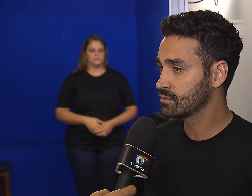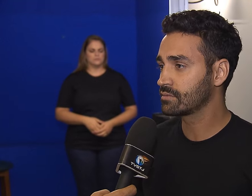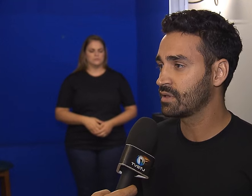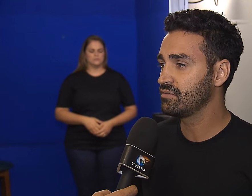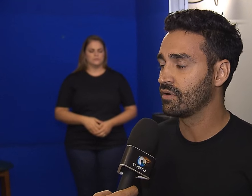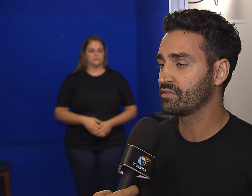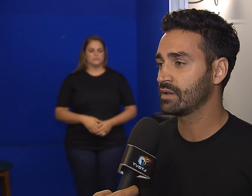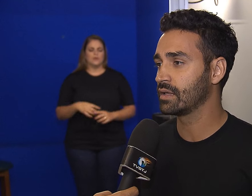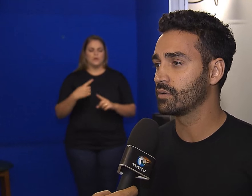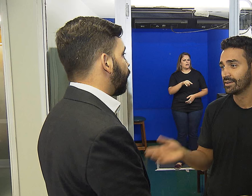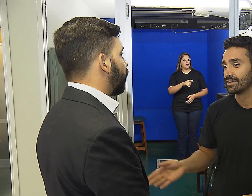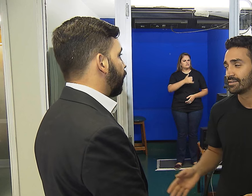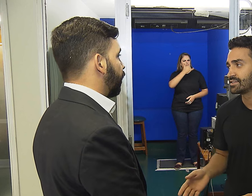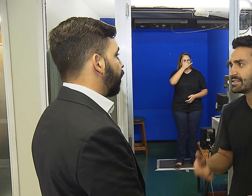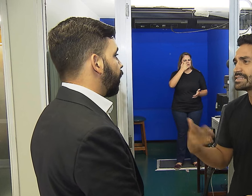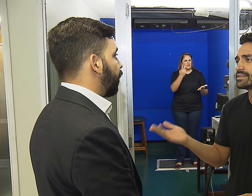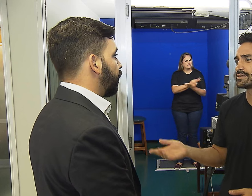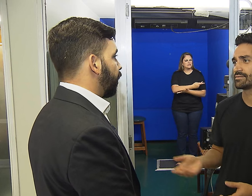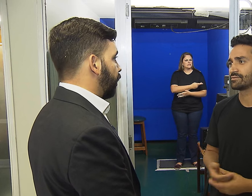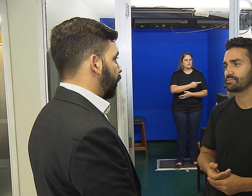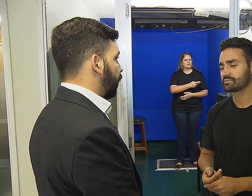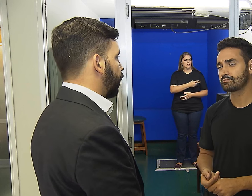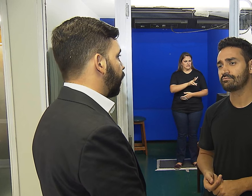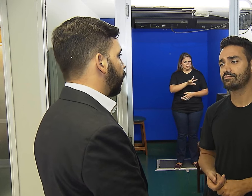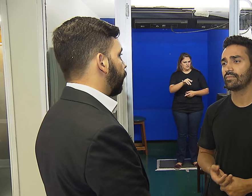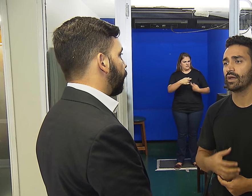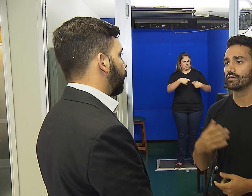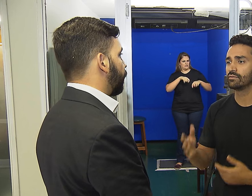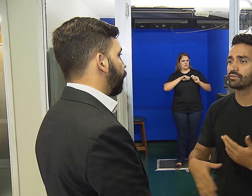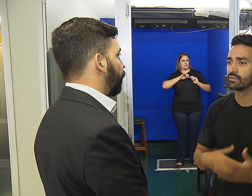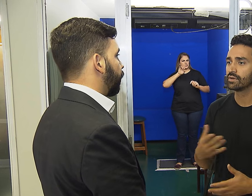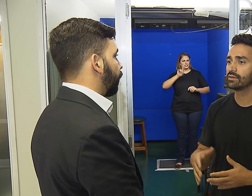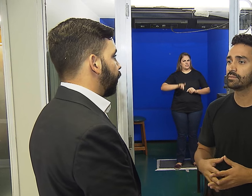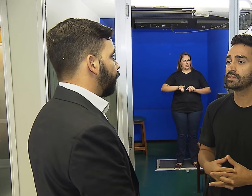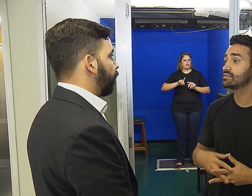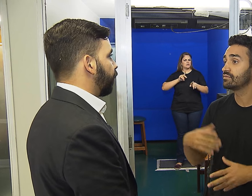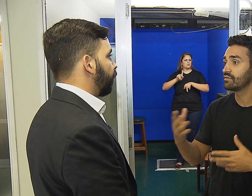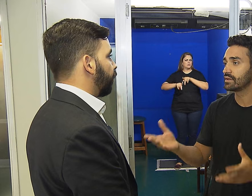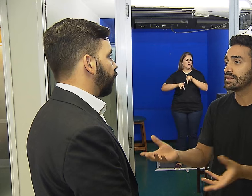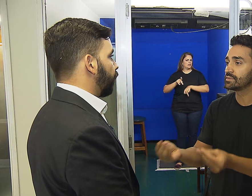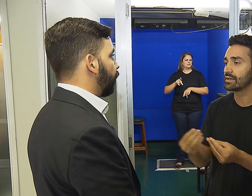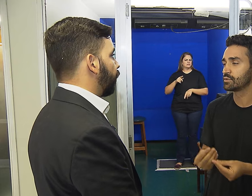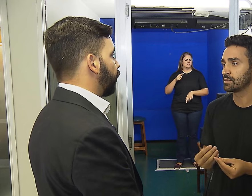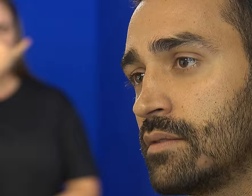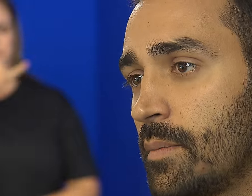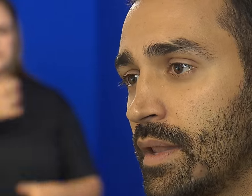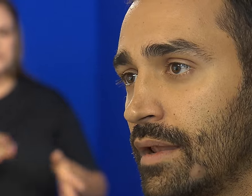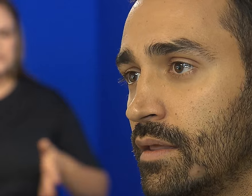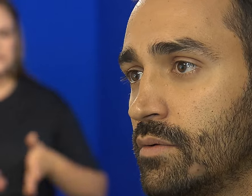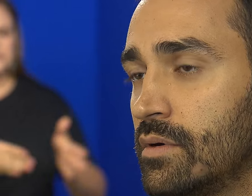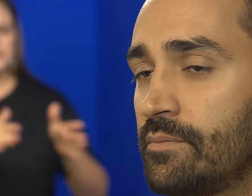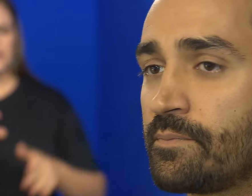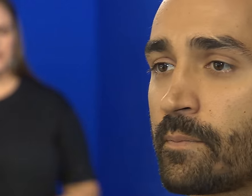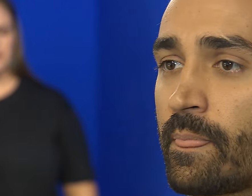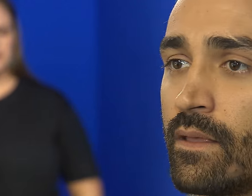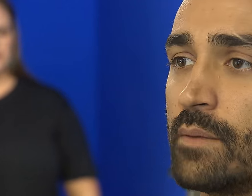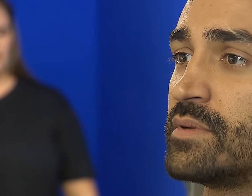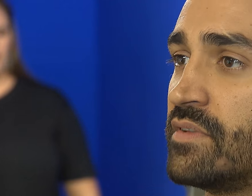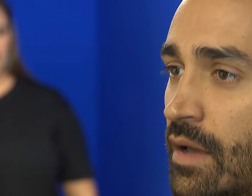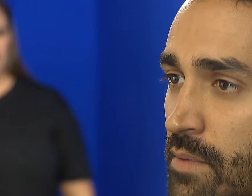que envolve a língua. A falta de profissionais no mercado também é um grande atrativo. O número de vagas ainda é grande,